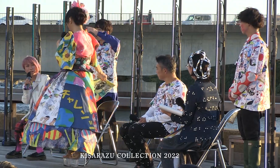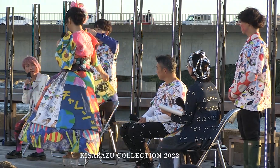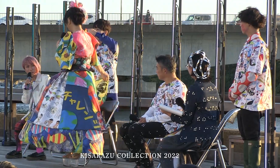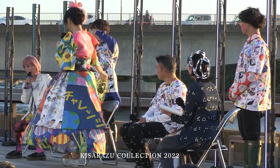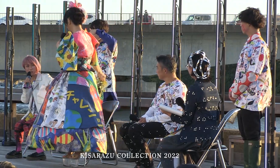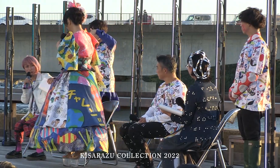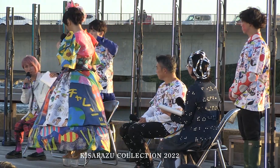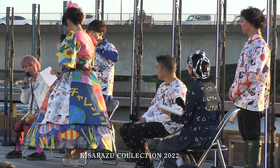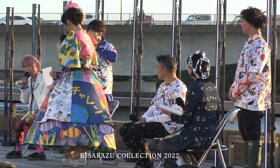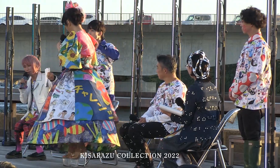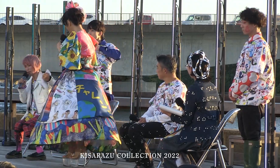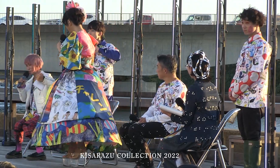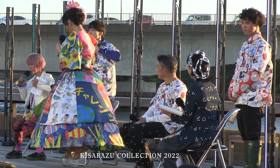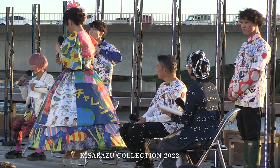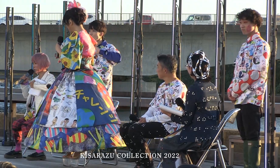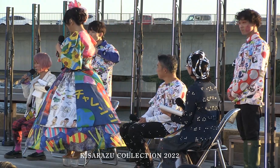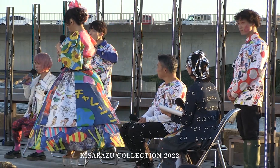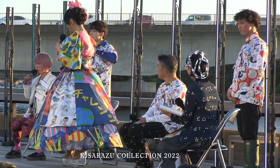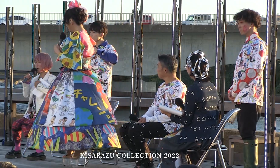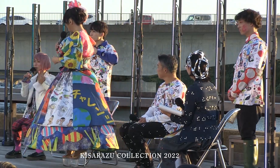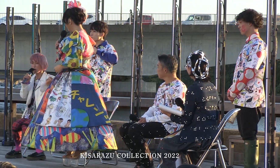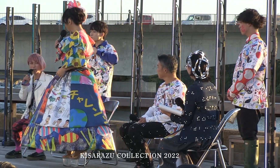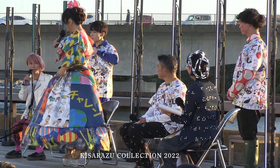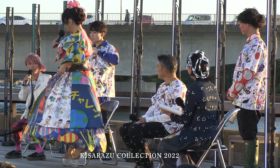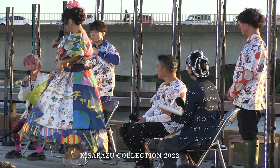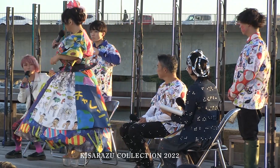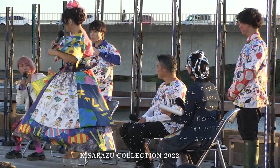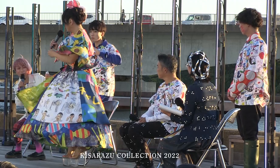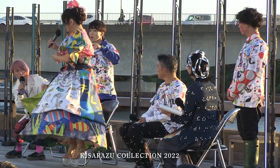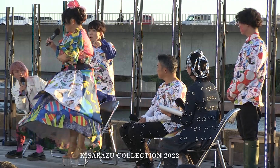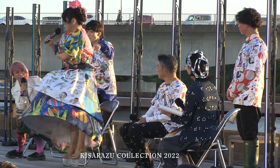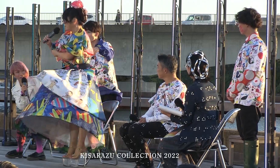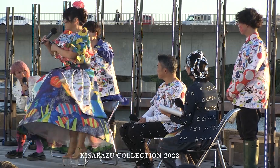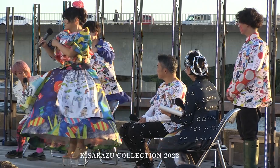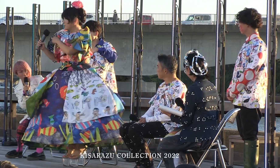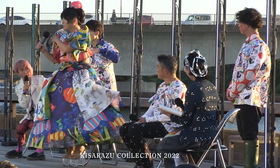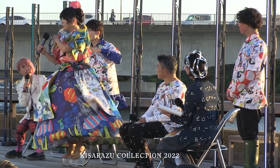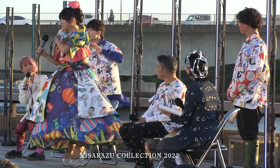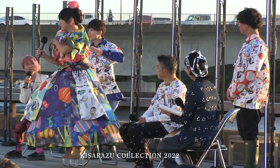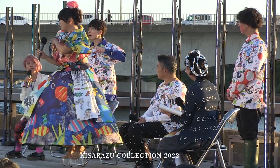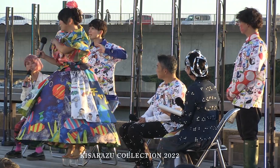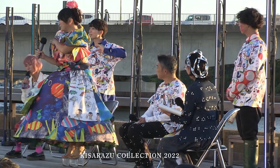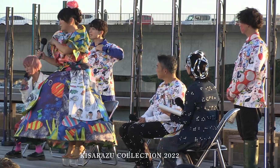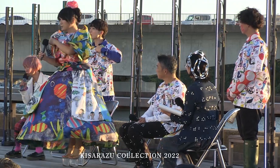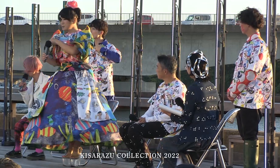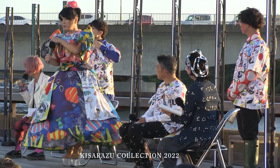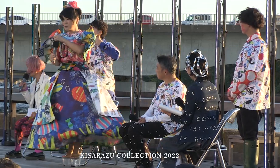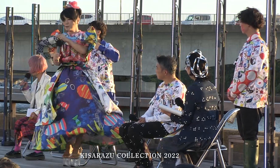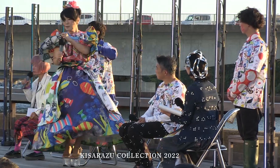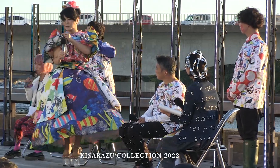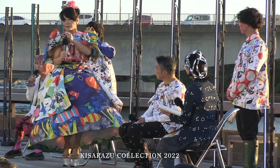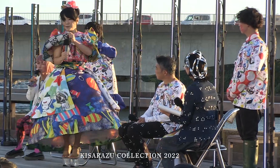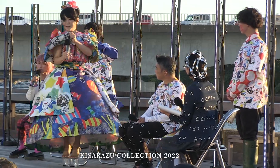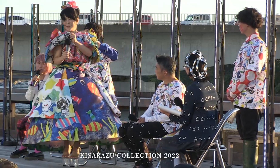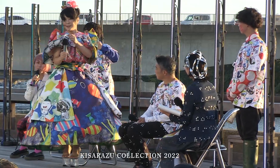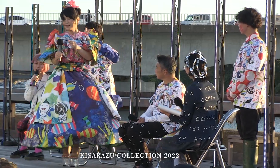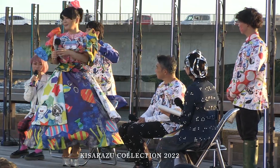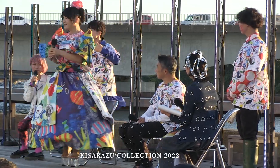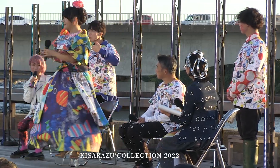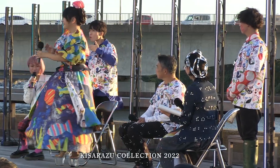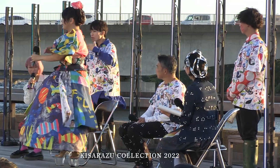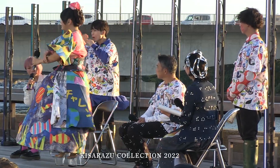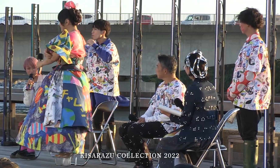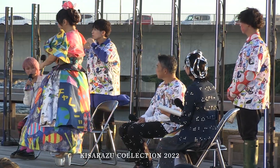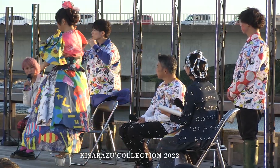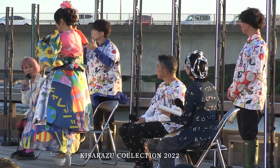これ春菜愛ちゃんが今着てる裏側、誰にも見えない部分なんですけども、そういったところにもいろんなプリントが入ってる